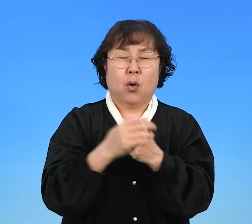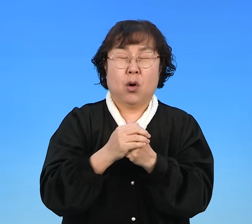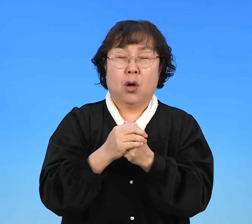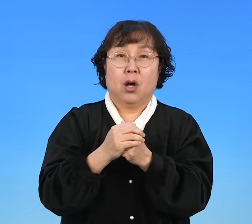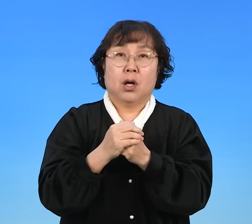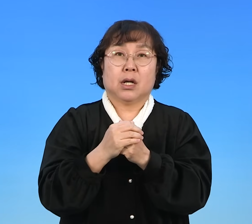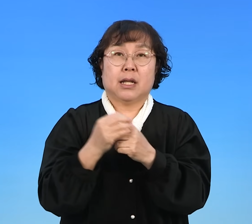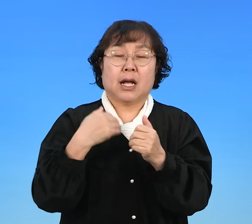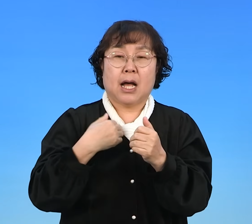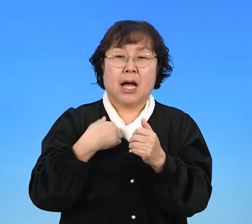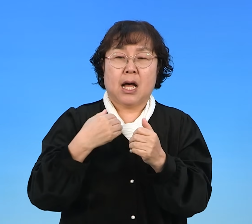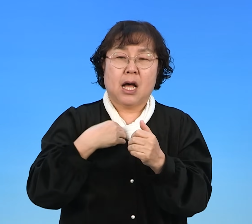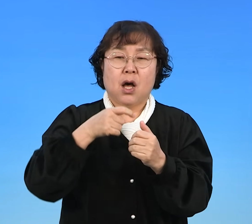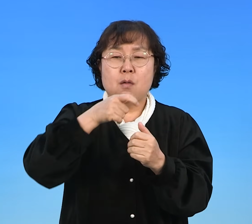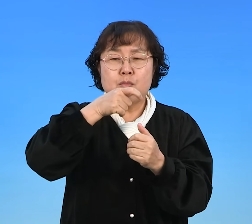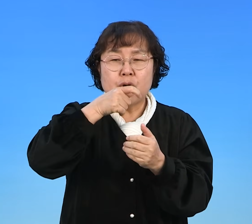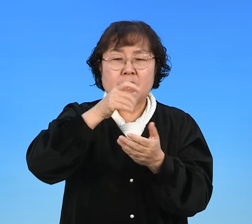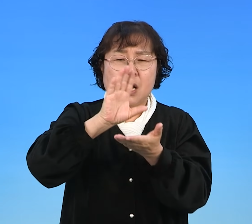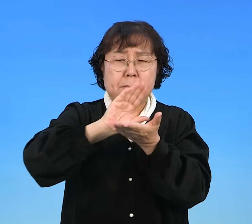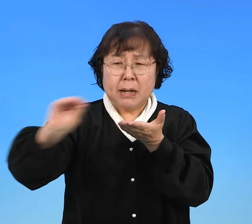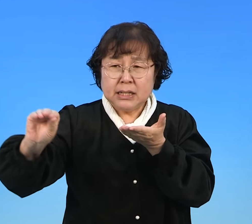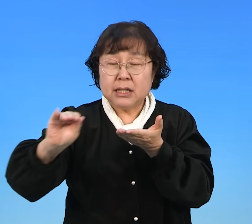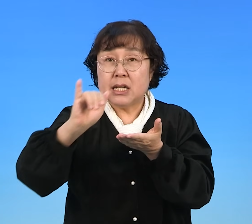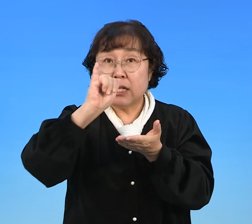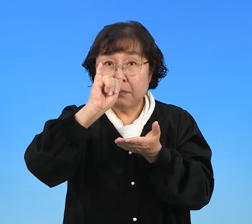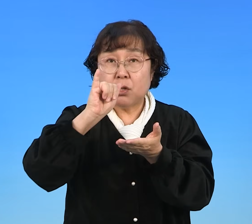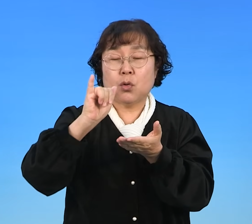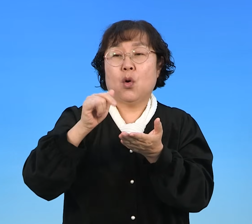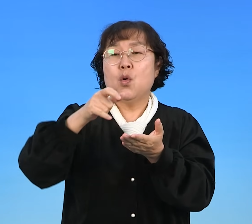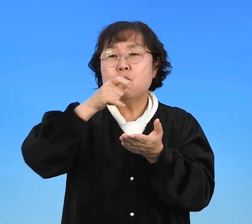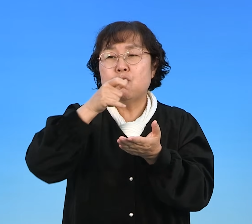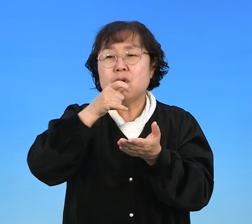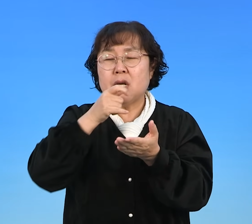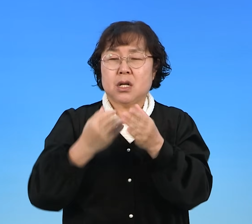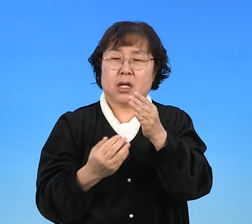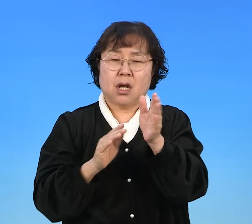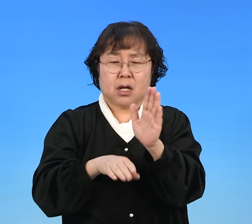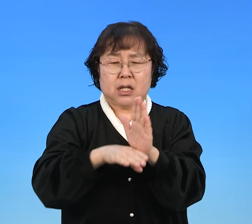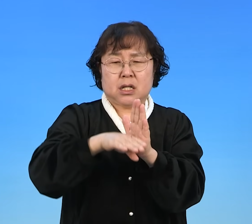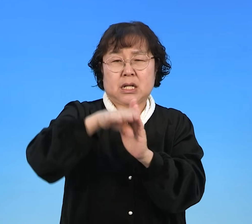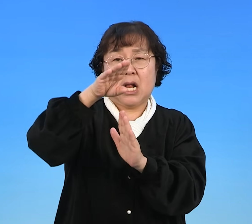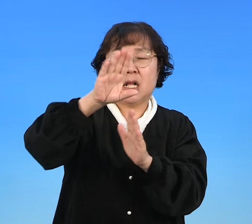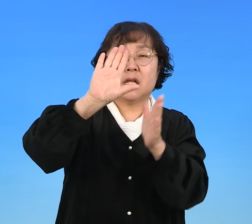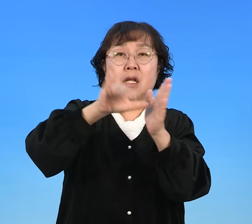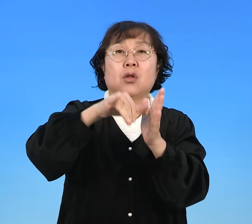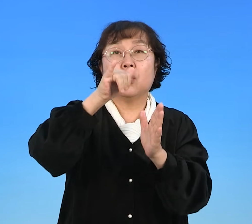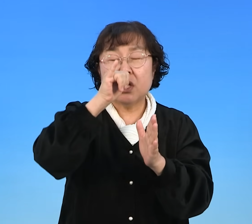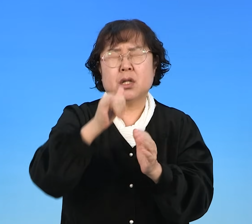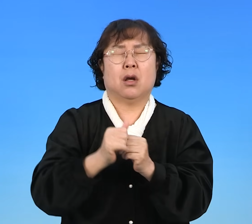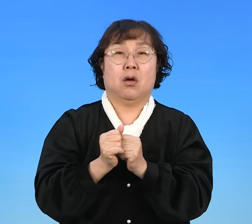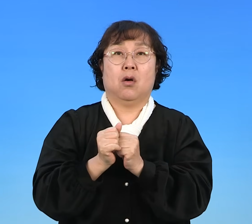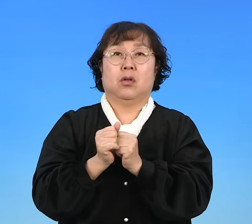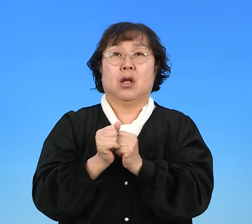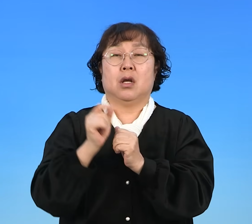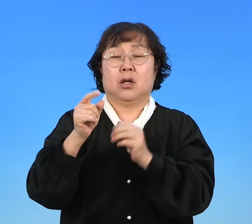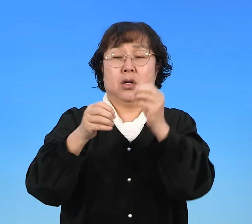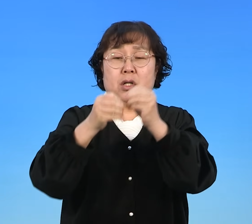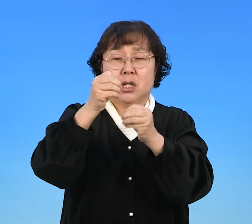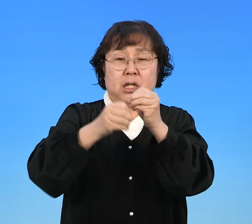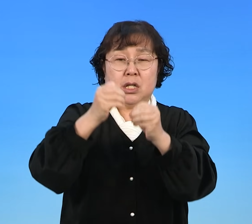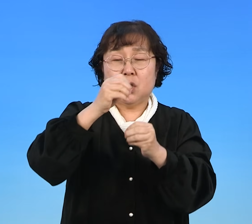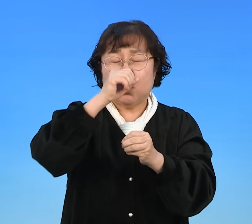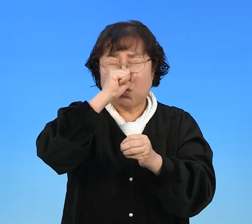분명 밀물이 밀려온다. 이런 시를 우리가 좋아하는 이유는 위로가 되기 때문입니다. 왜 위로가